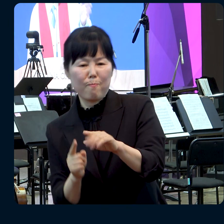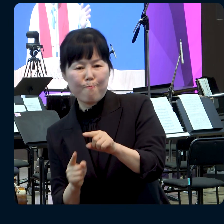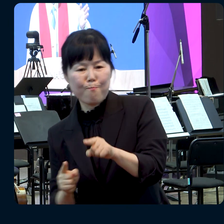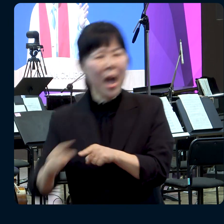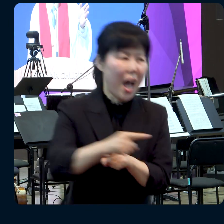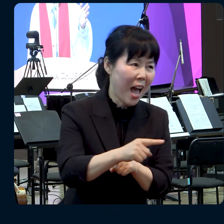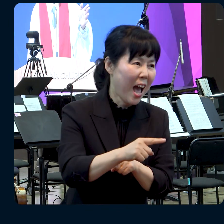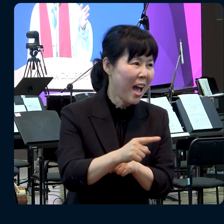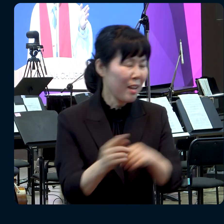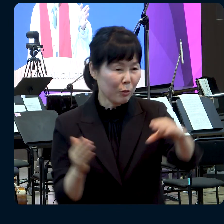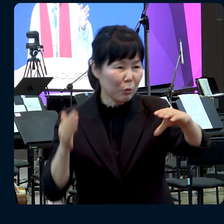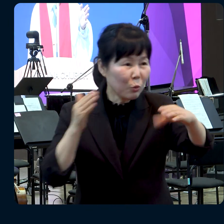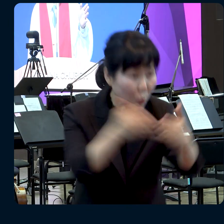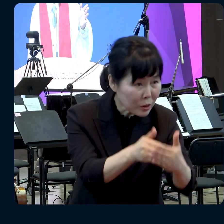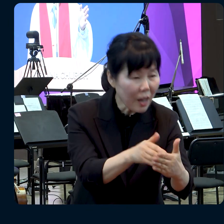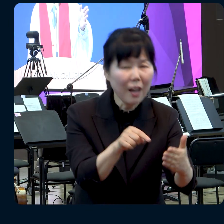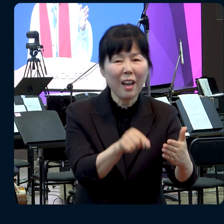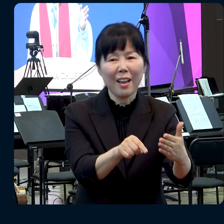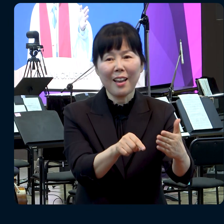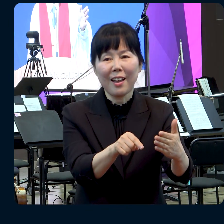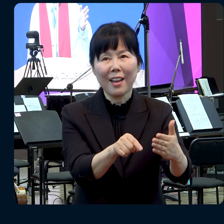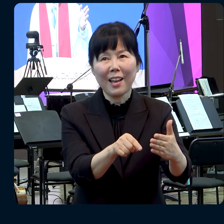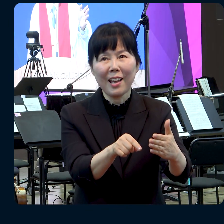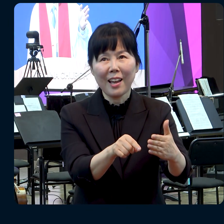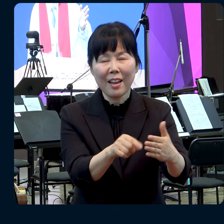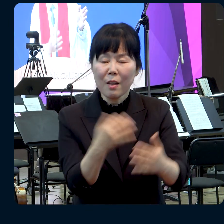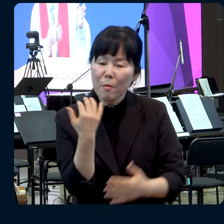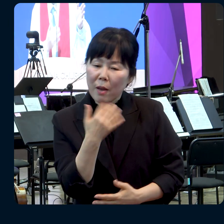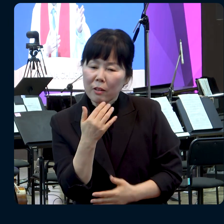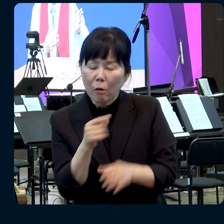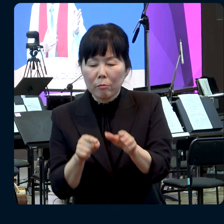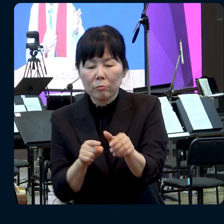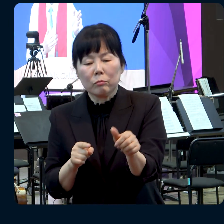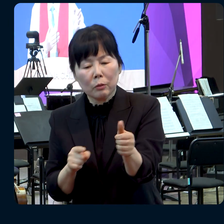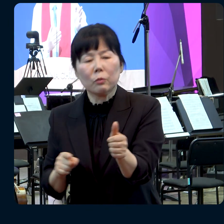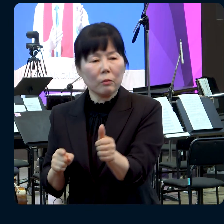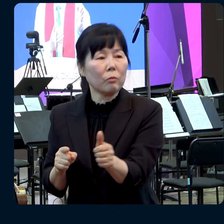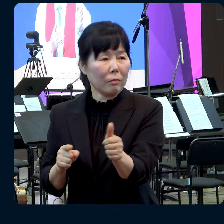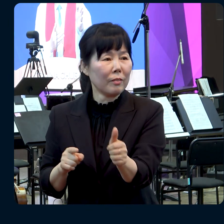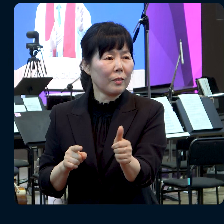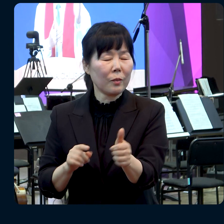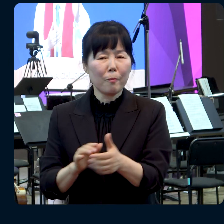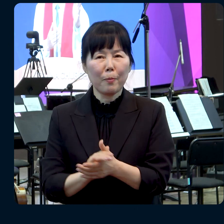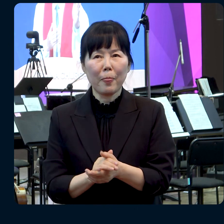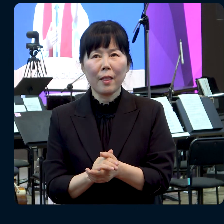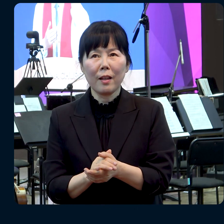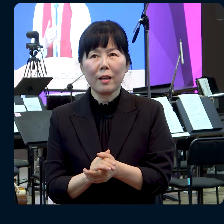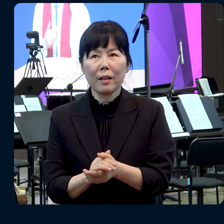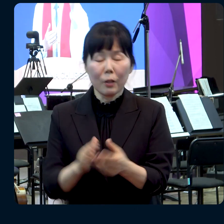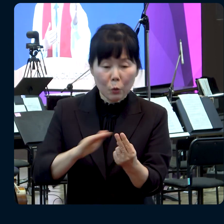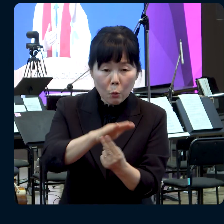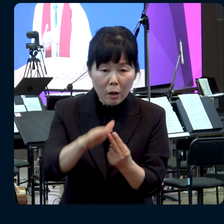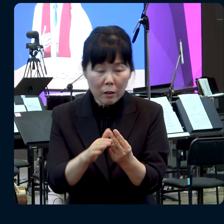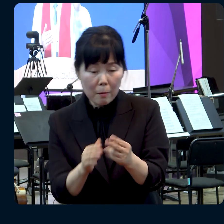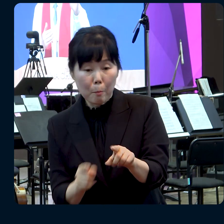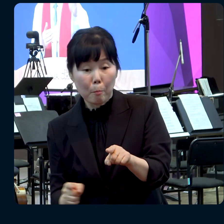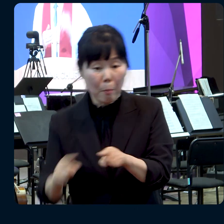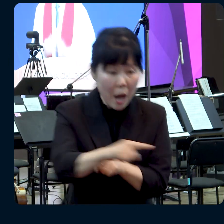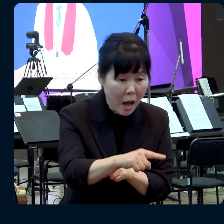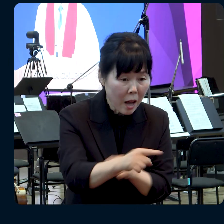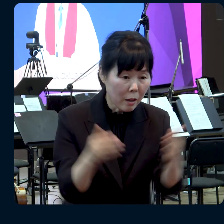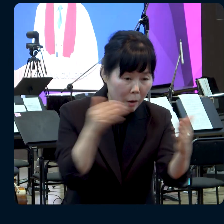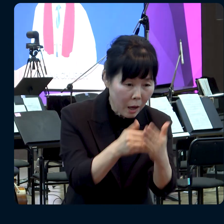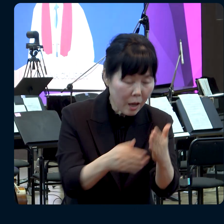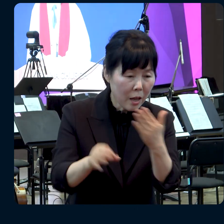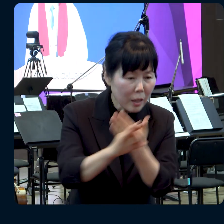했습니다. 저질 체력 베드로는 뒤쳐졌어요. 그런데 요한은요, 먼저 갔지만 들어가지